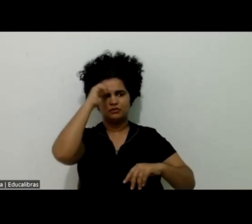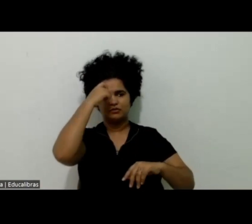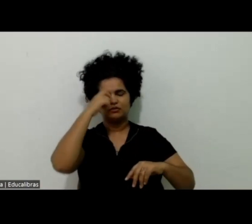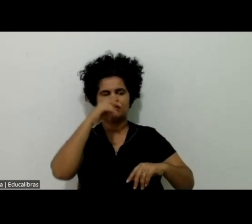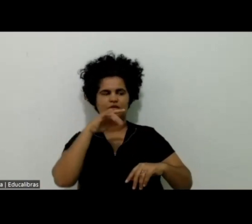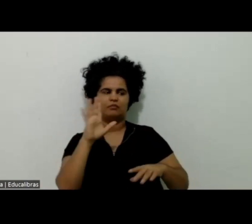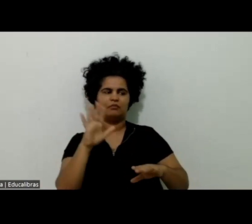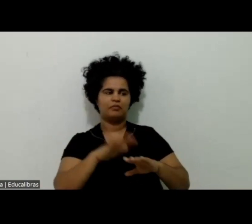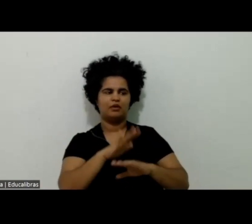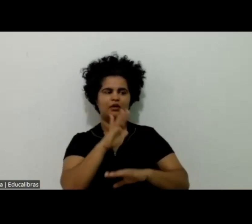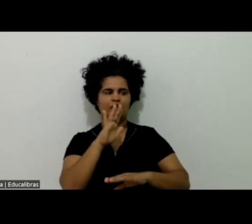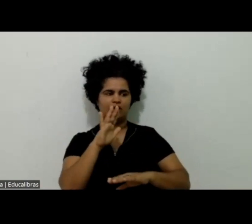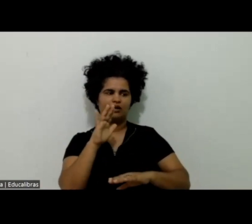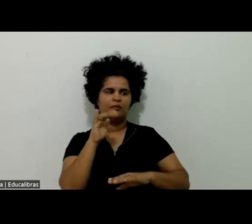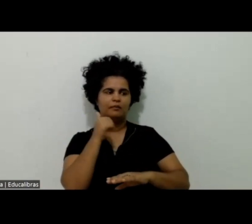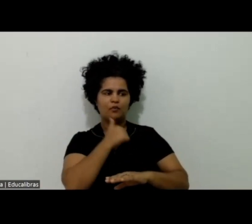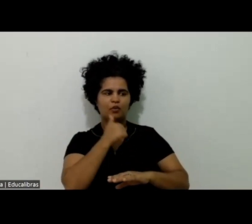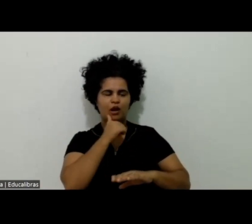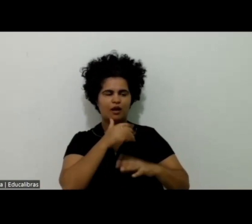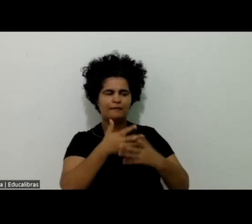né?